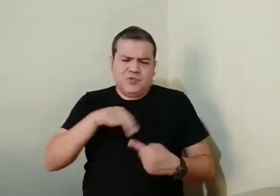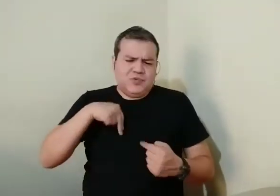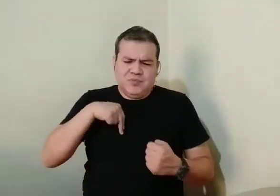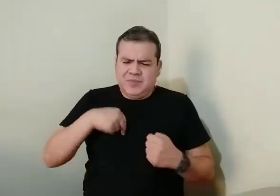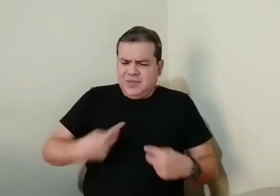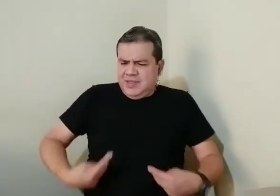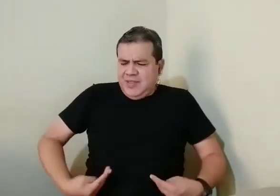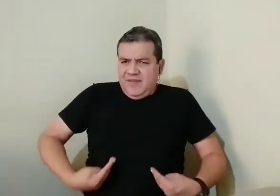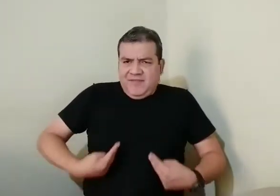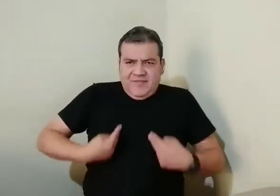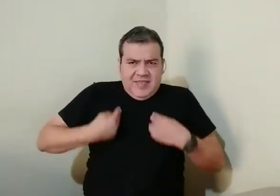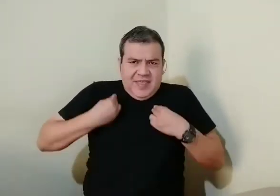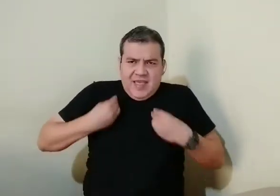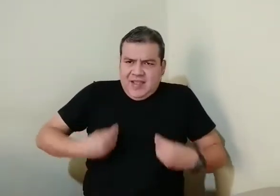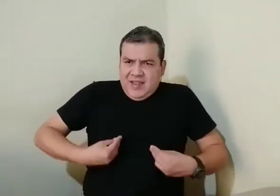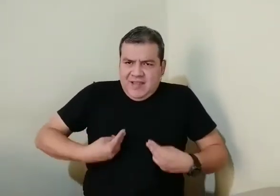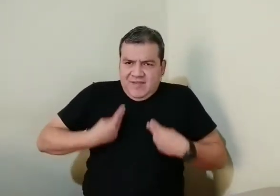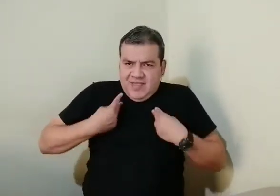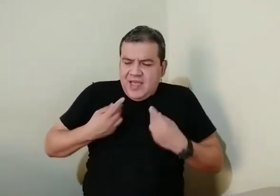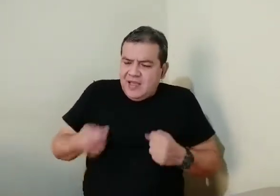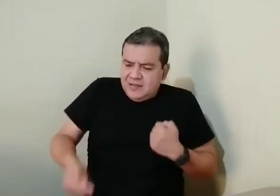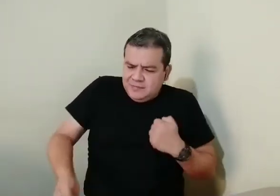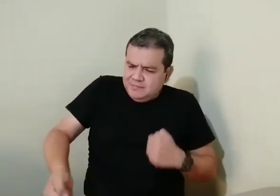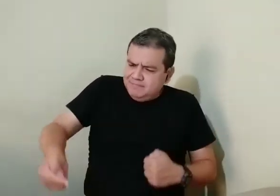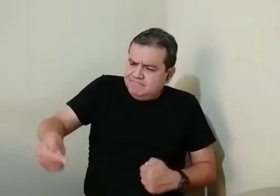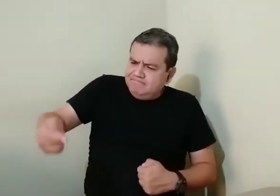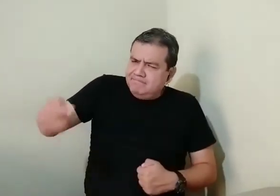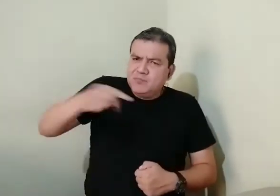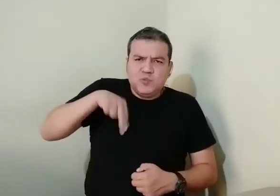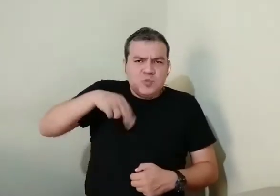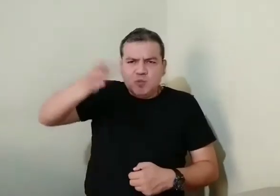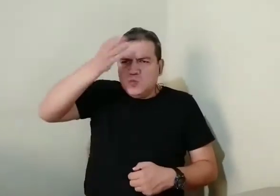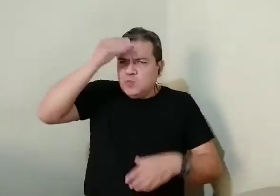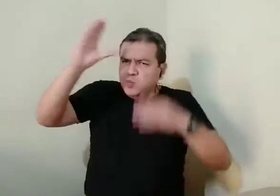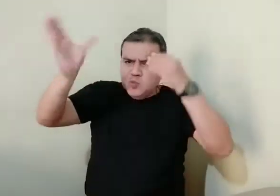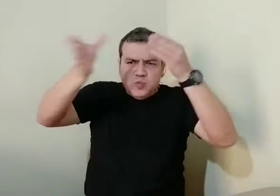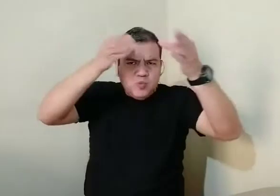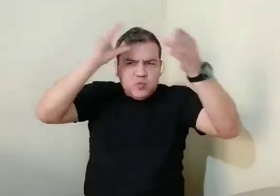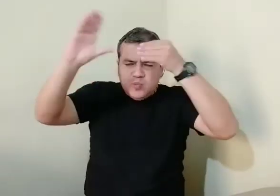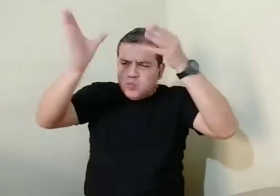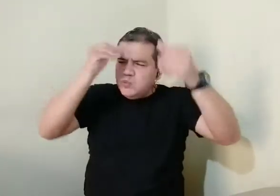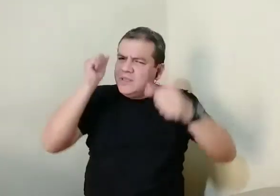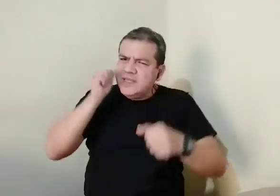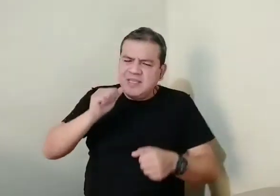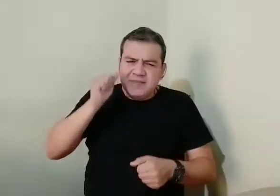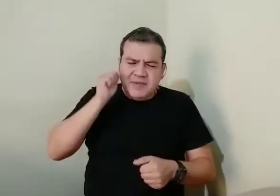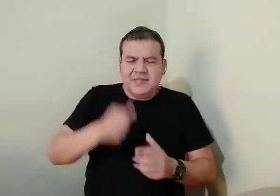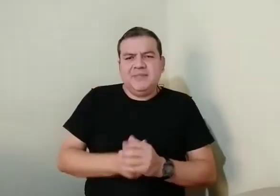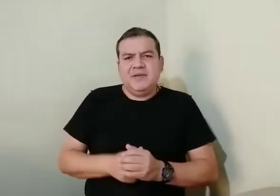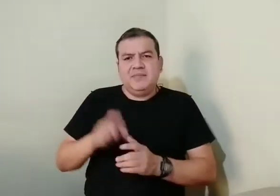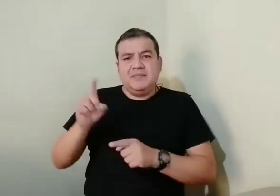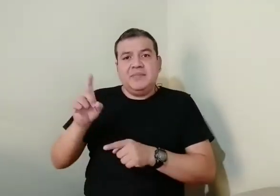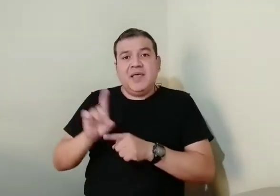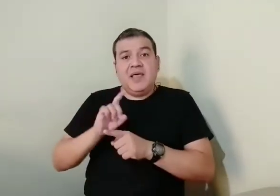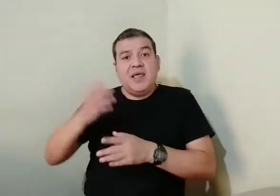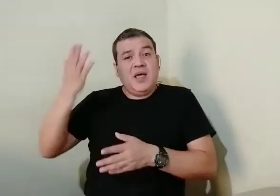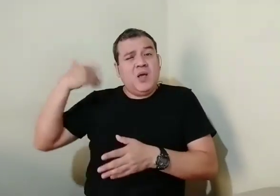Desde los tiempos más remotos, los fieles de Israel habían prestado mucha atención a